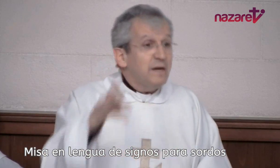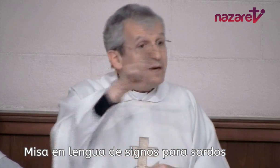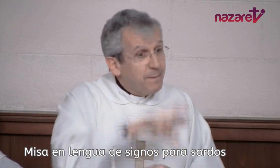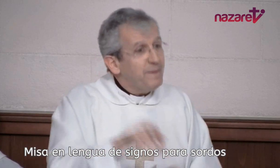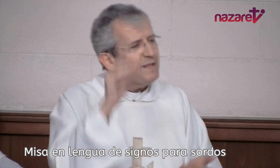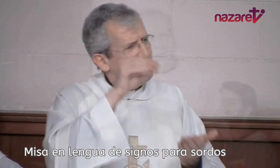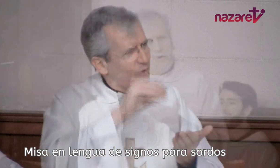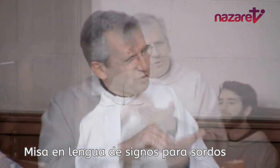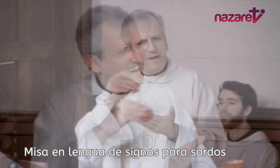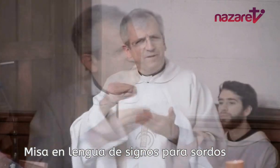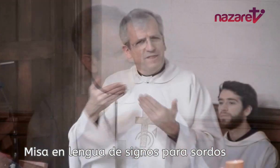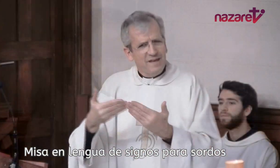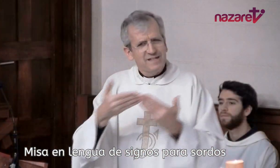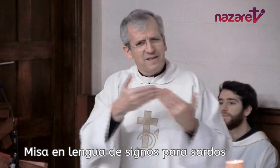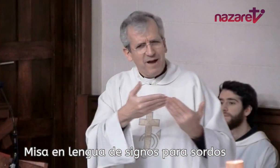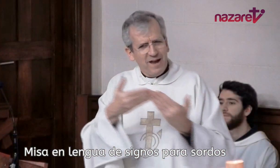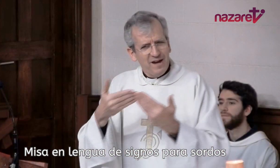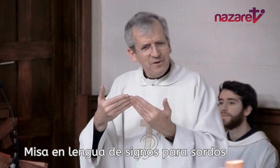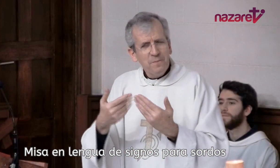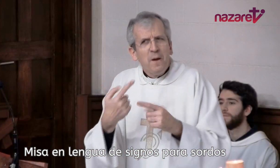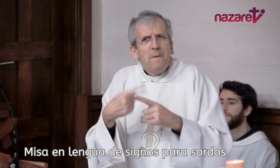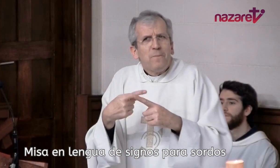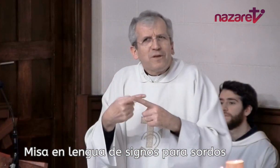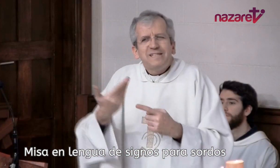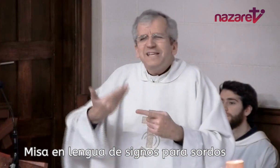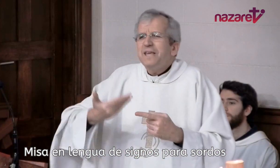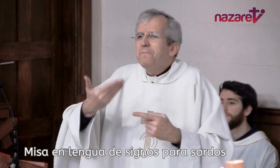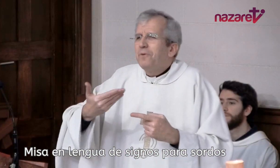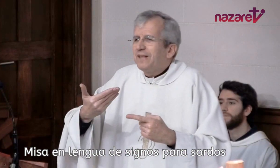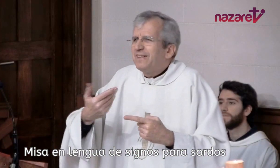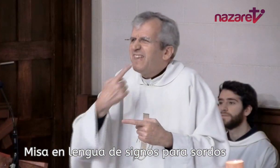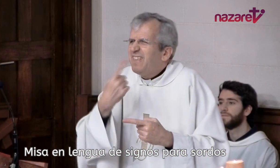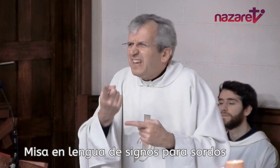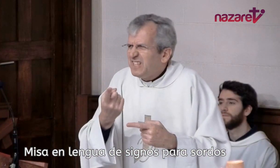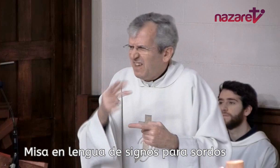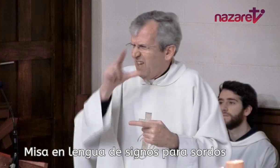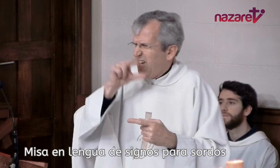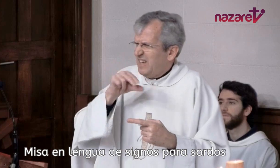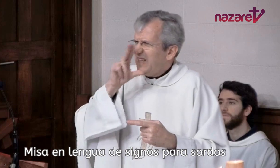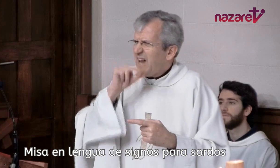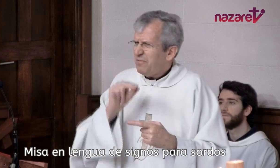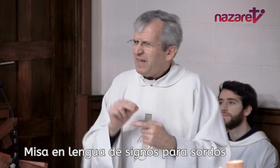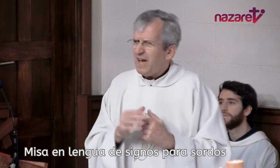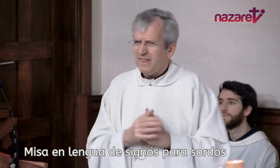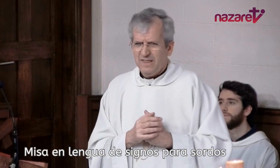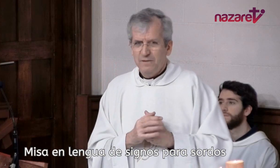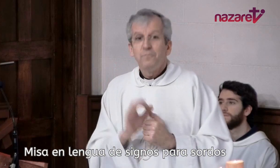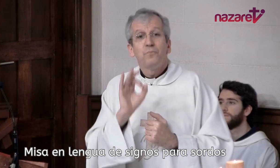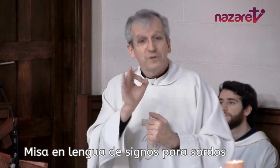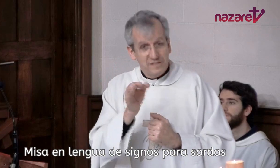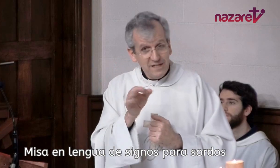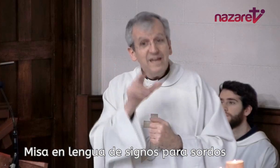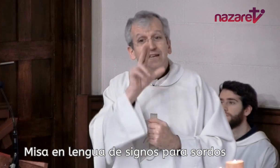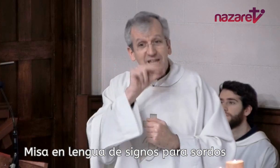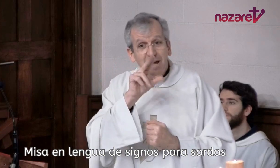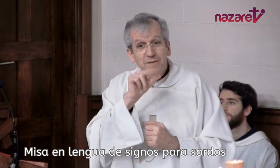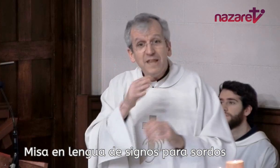repite otra vez este Evangelio porque es importante y diréis, ¿es de Navidad? Pues sí, es de Navidad